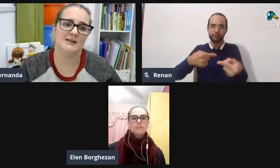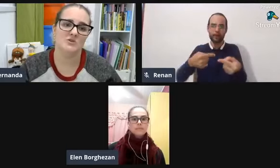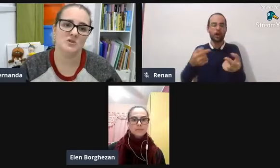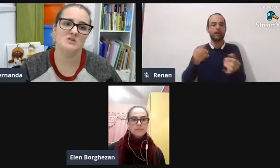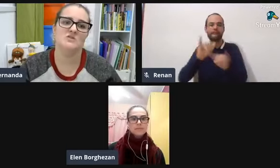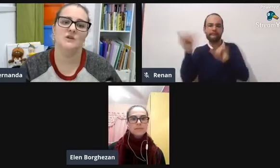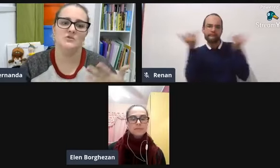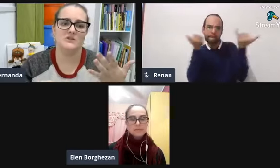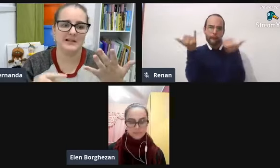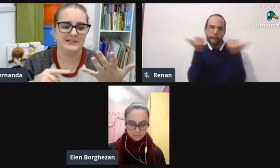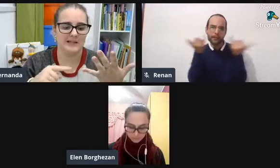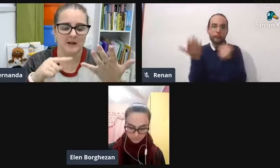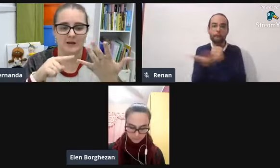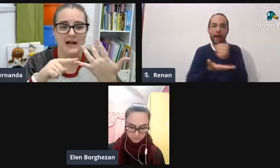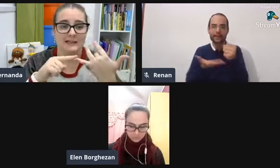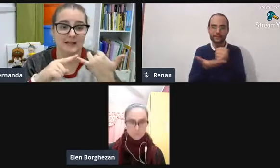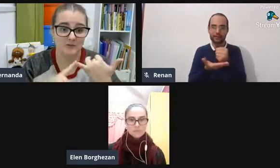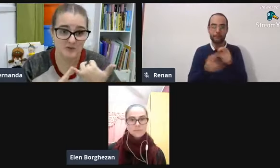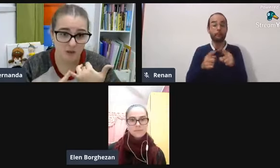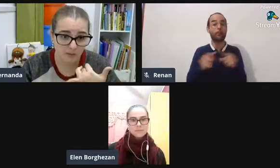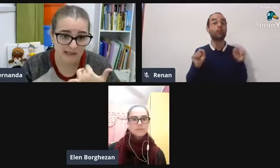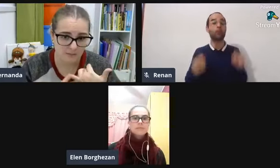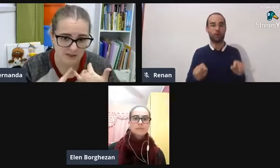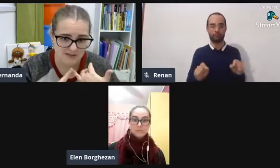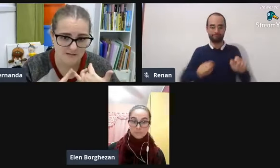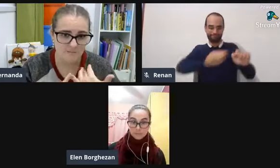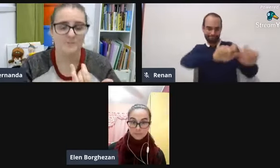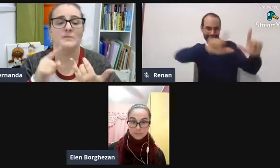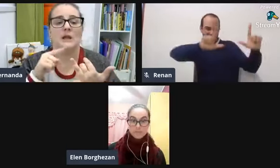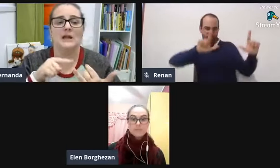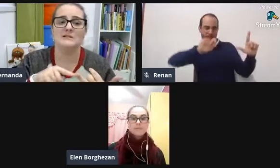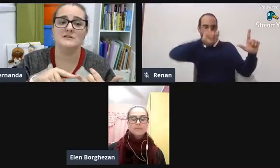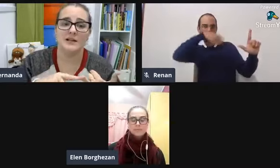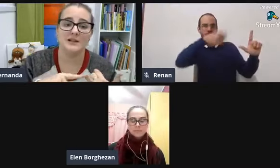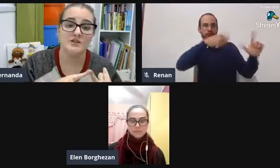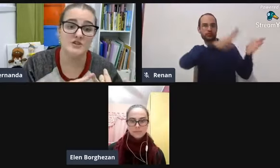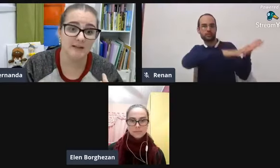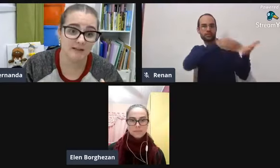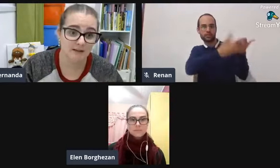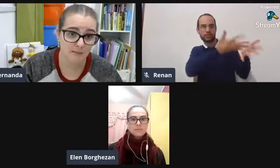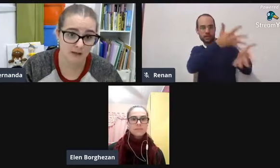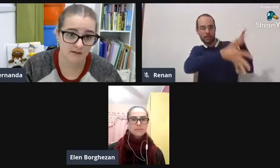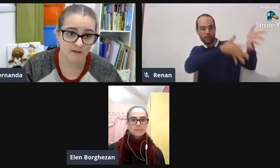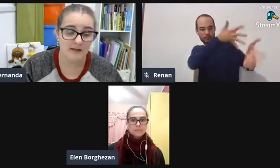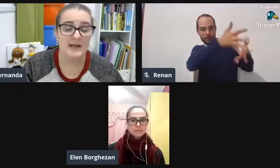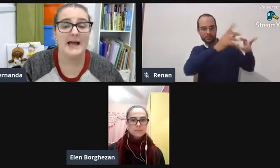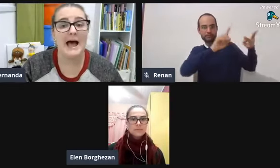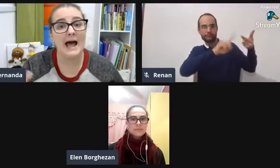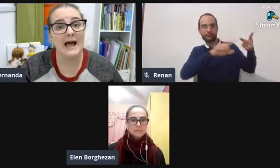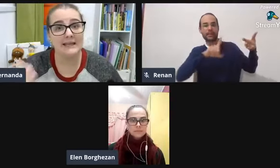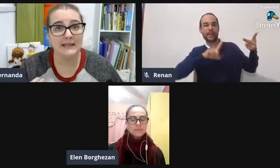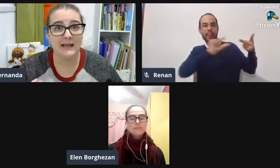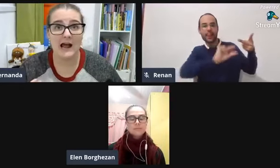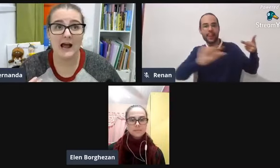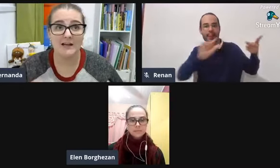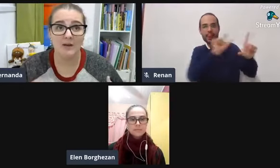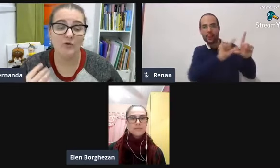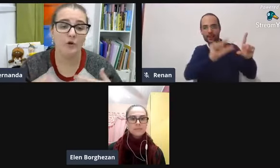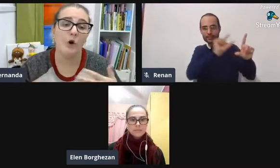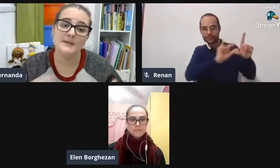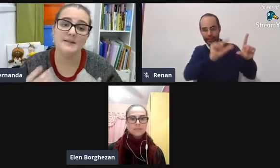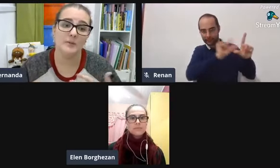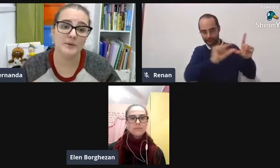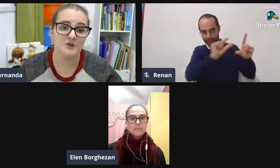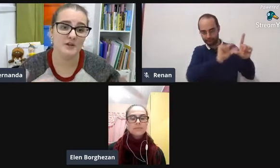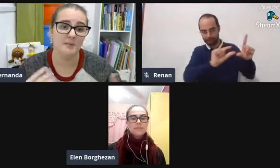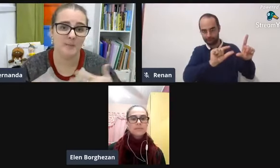que acontece? Os nossos vídeos, eles têm a tradução em Libras, eles têm a legenda também. Aí, eu